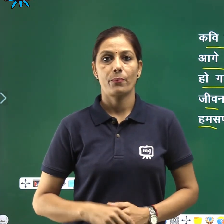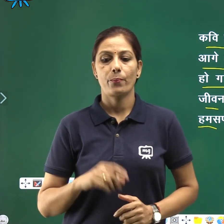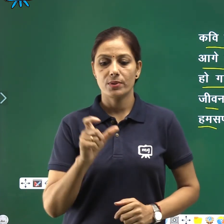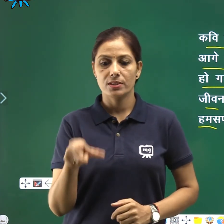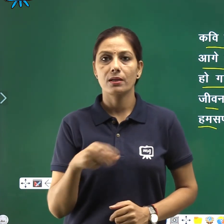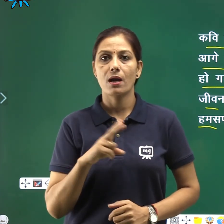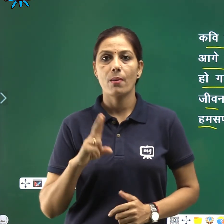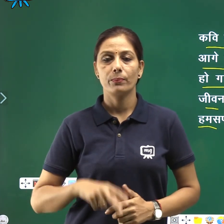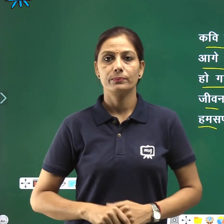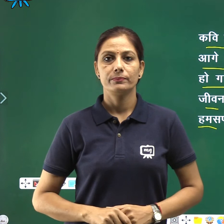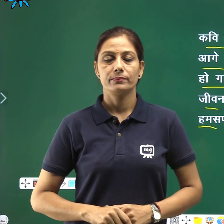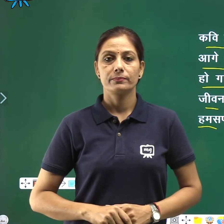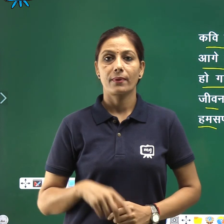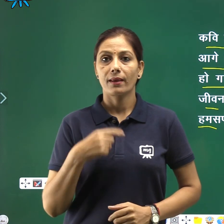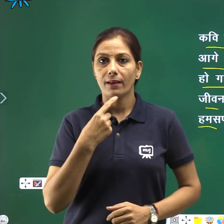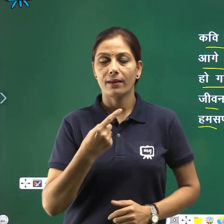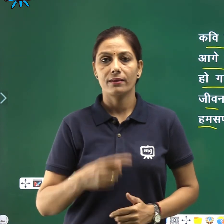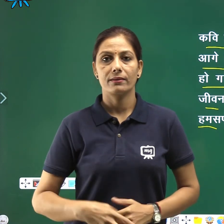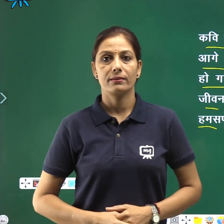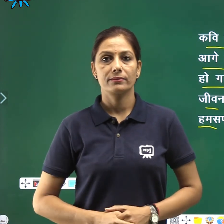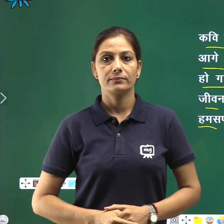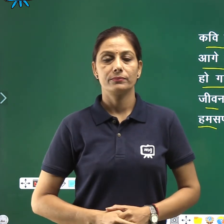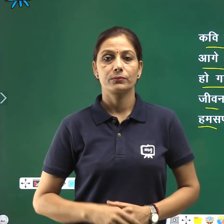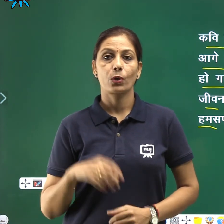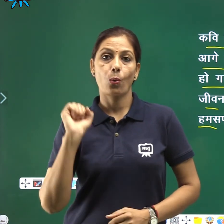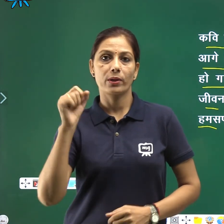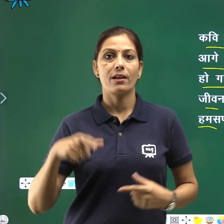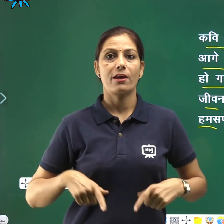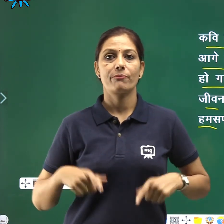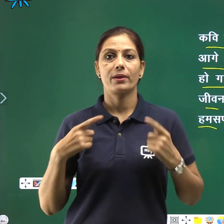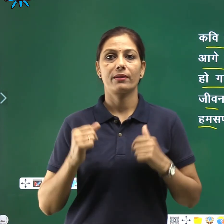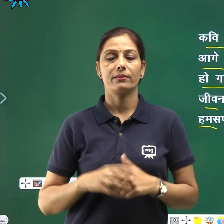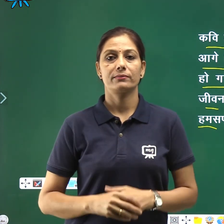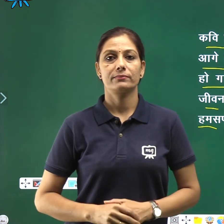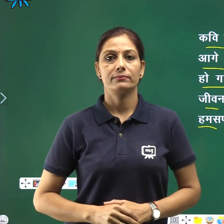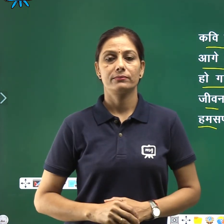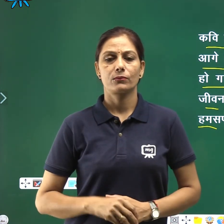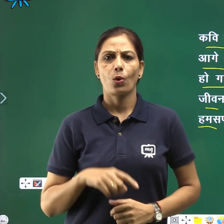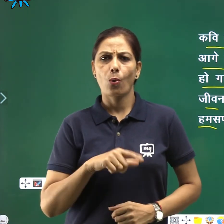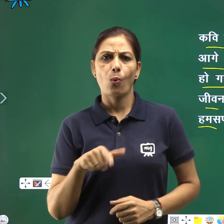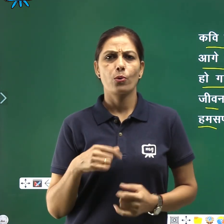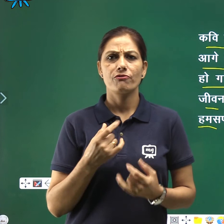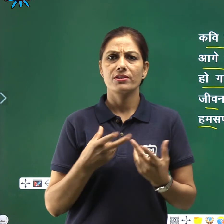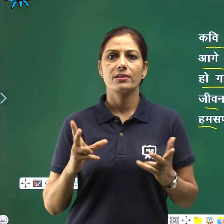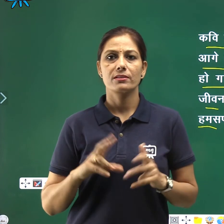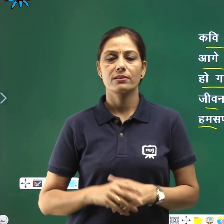का कहना है कि उनके जीवन में कोई विशेष